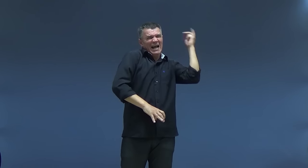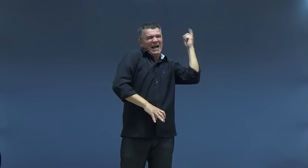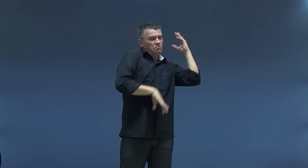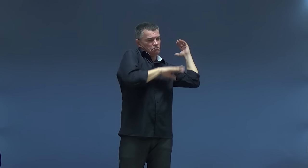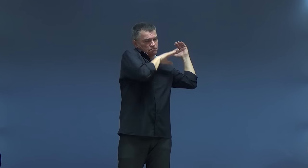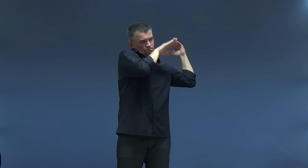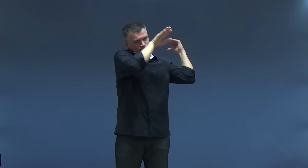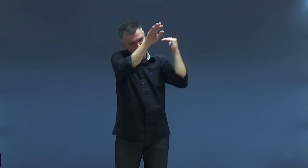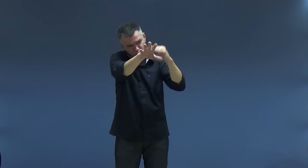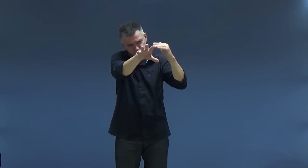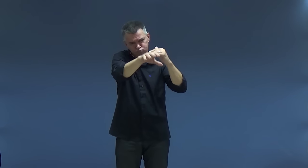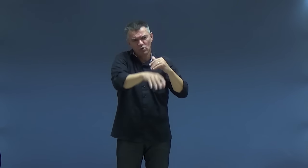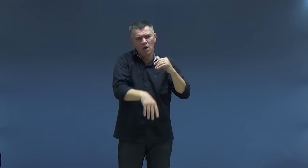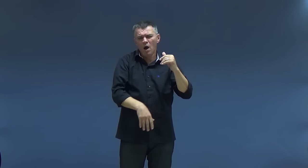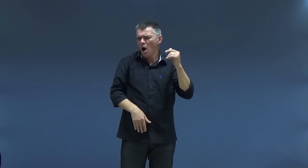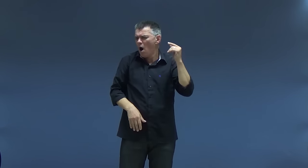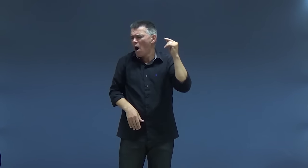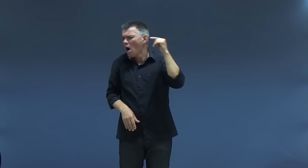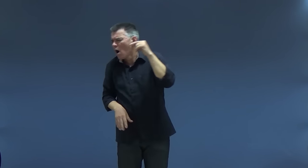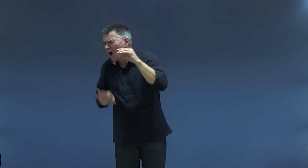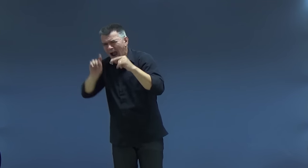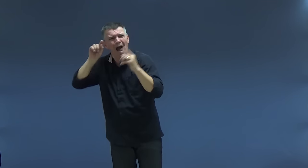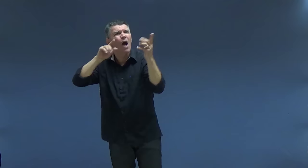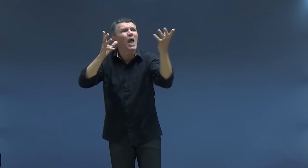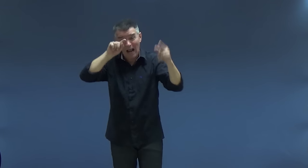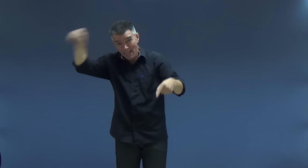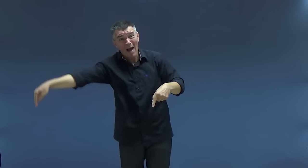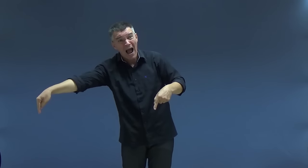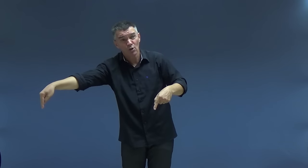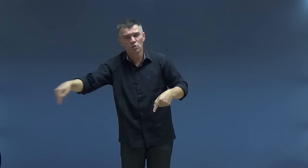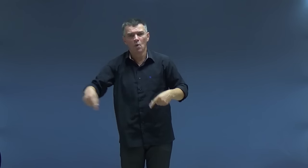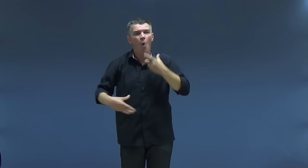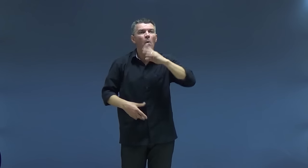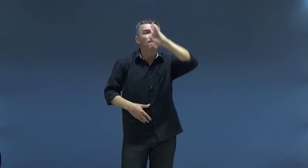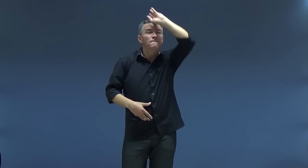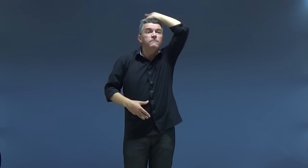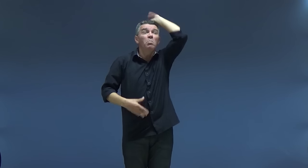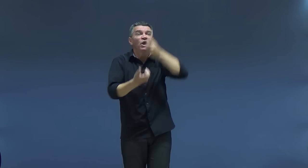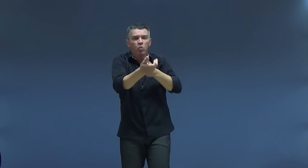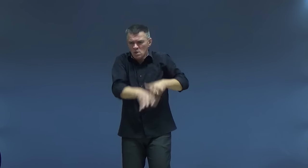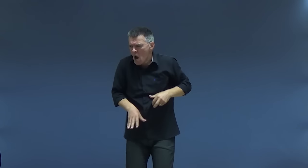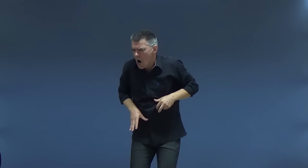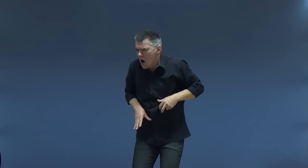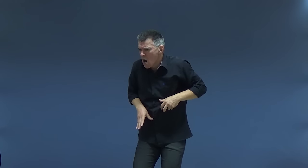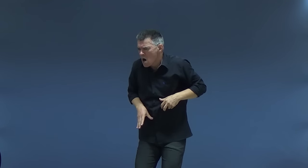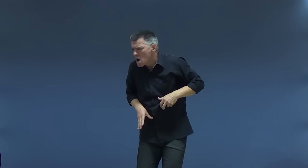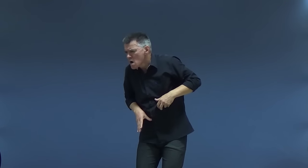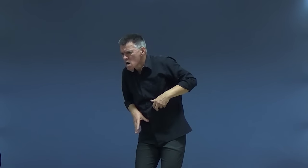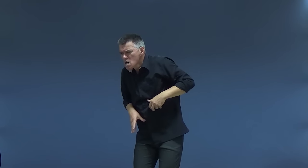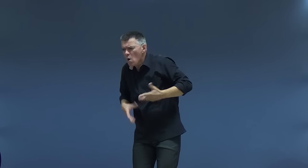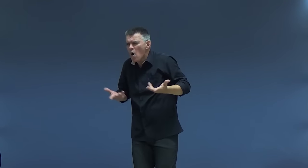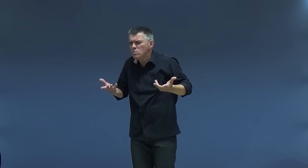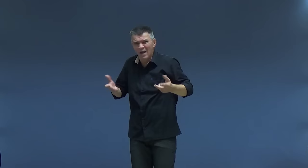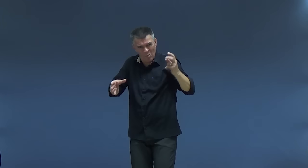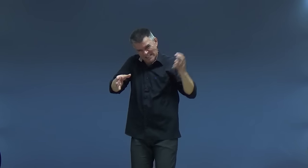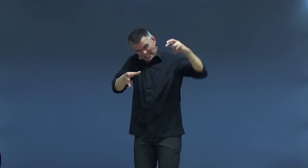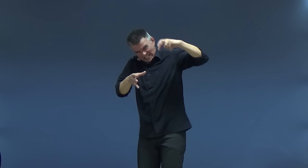para a polícia e a ambulância vir. É, tá lá embaixo, e o bombeiro vai lá e olha, nossa,